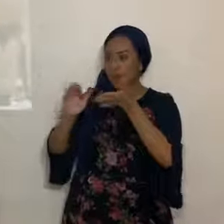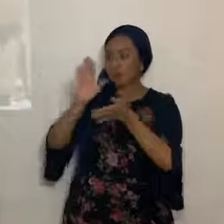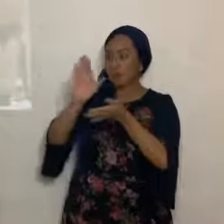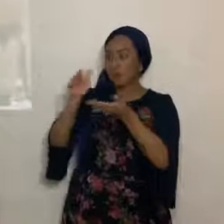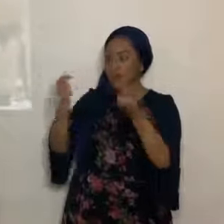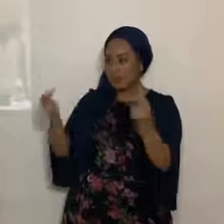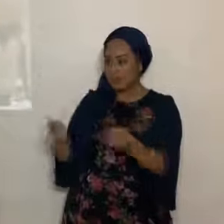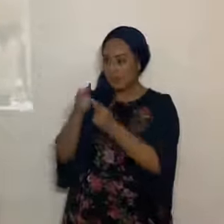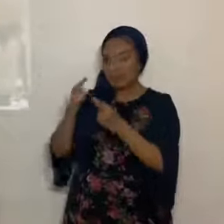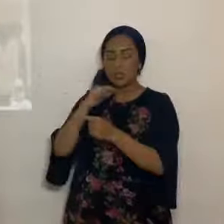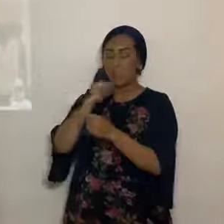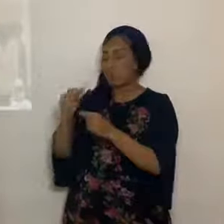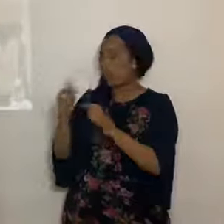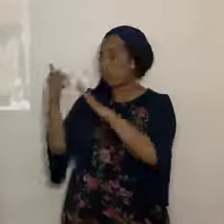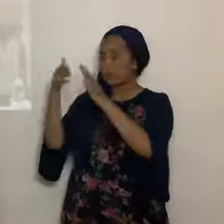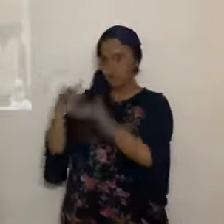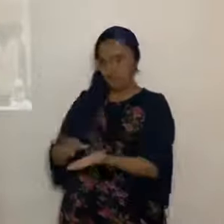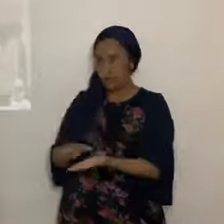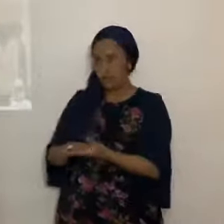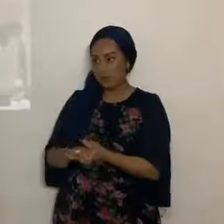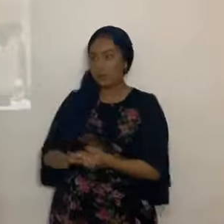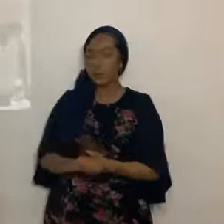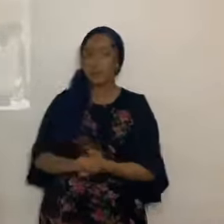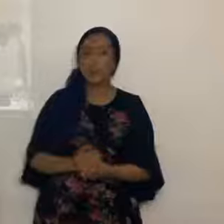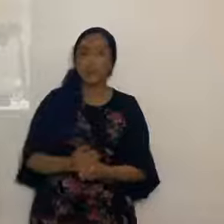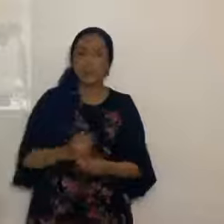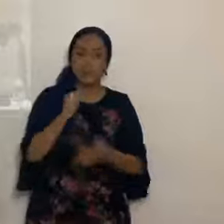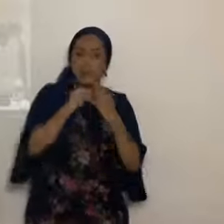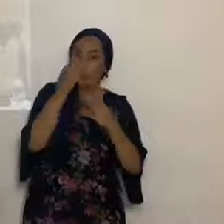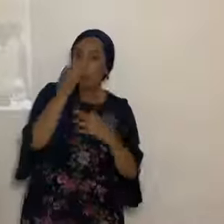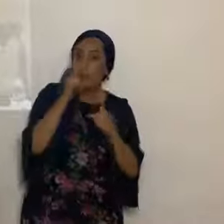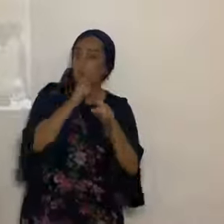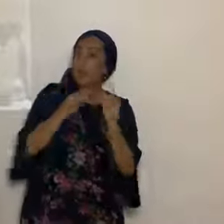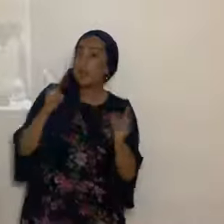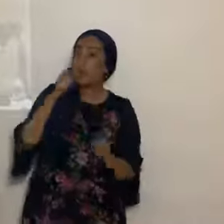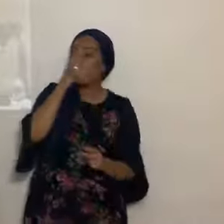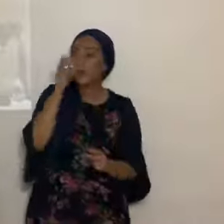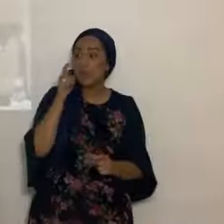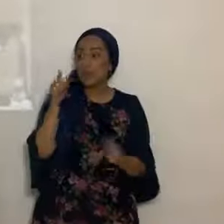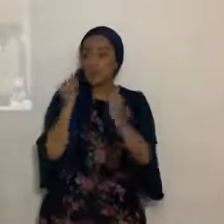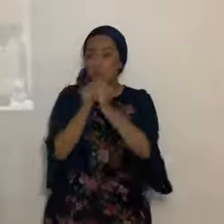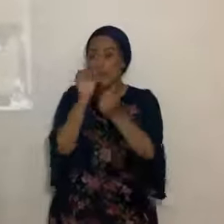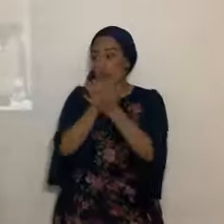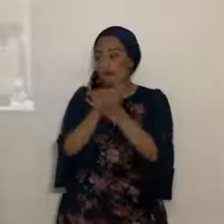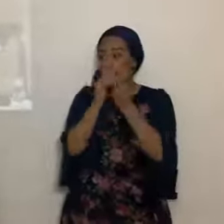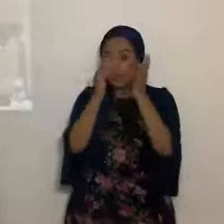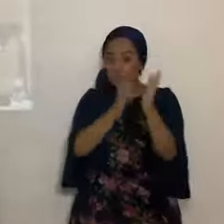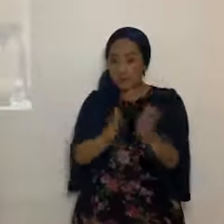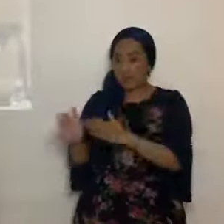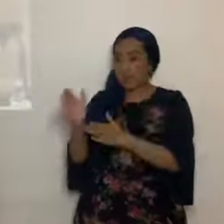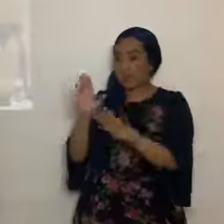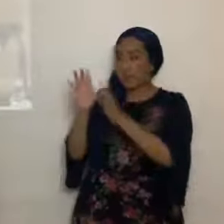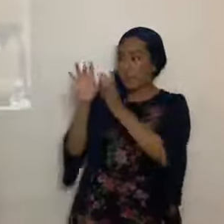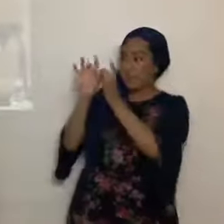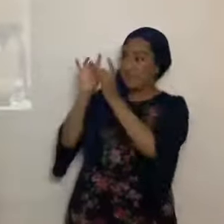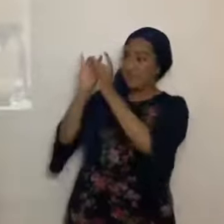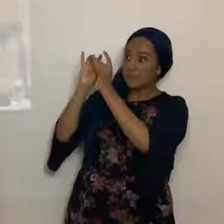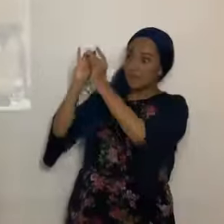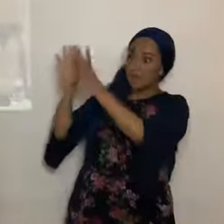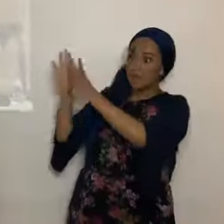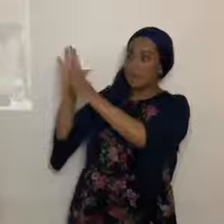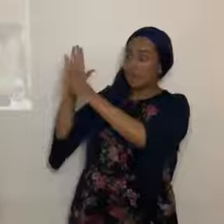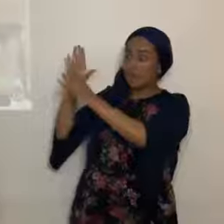morirás. Tremendo, ¿verdad? 14. Mas por cuanto con este asunto hiciste blasfemar a los